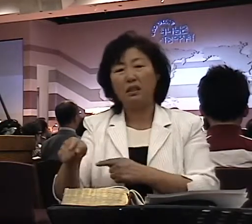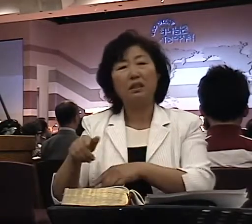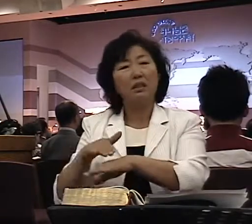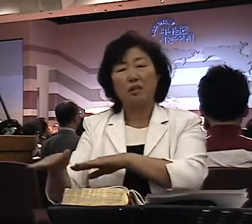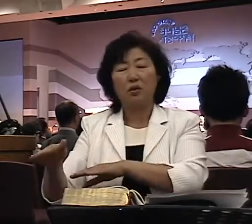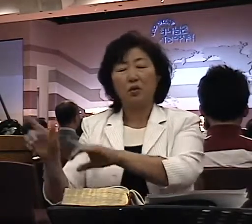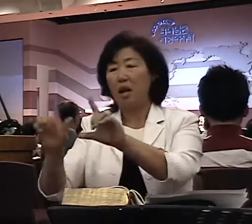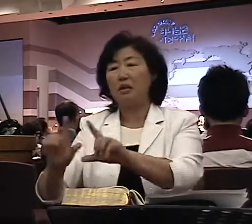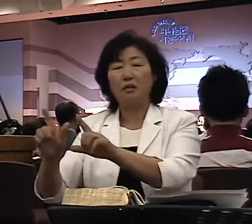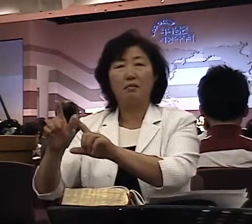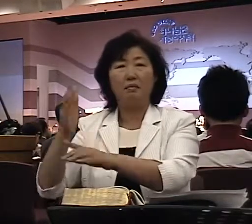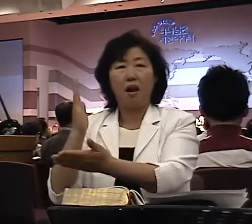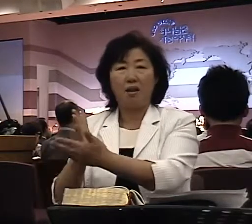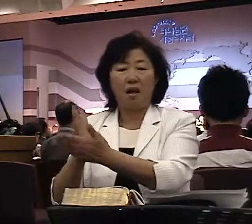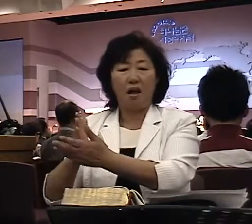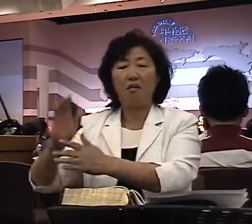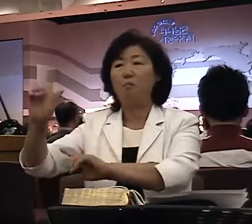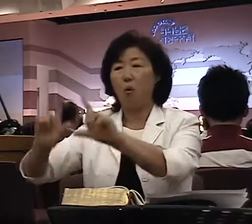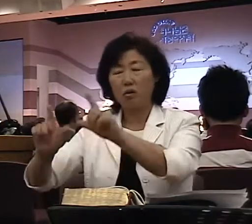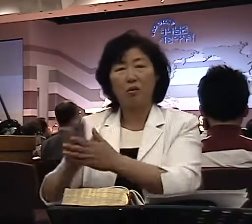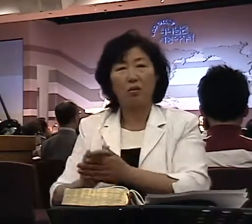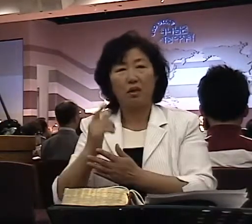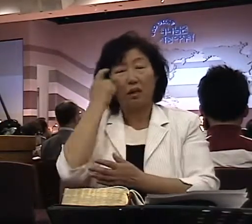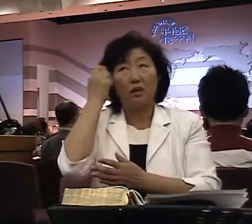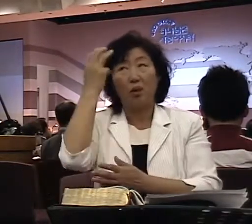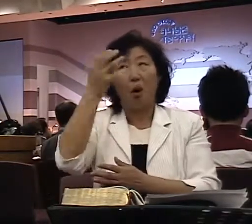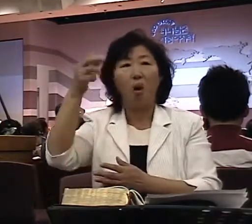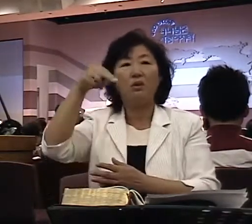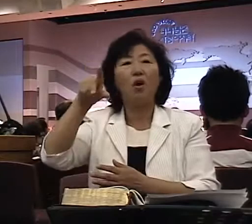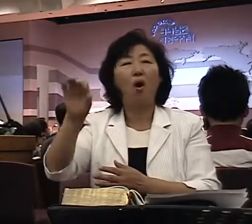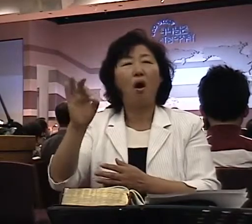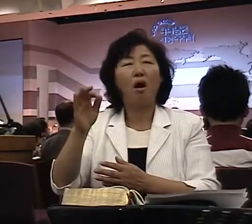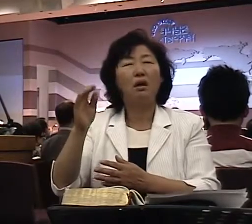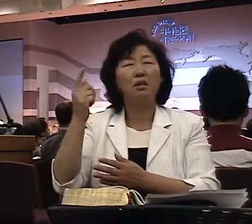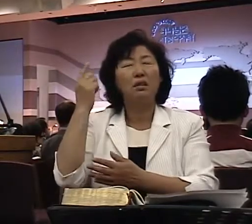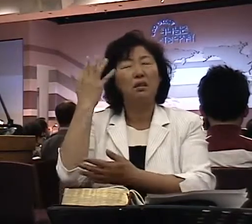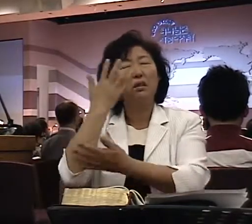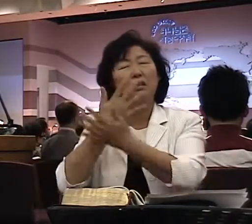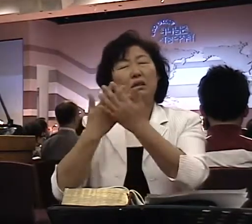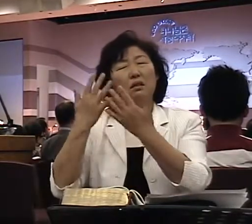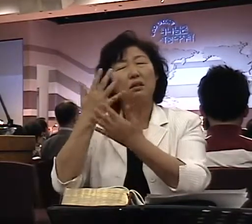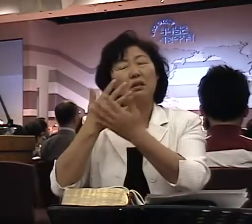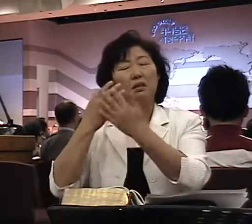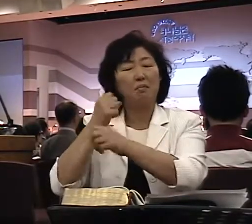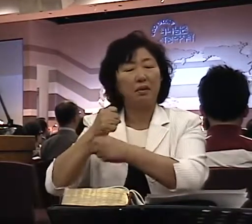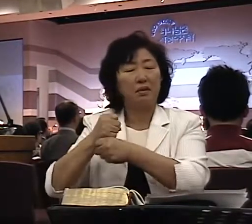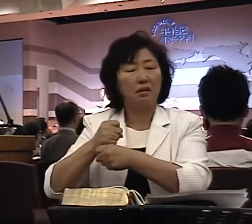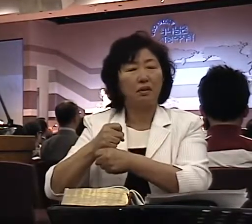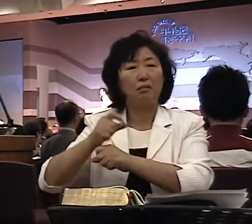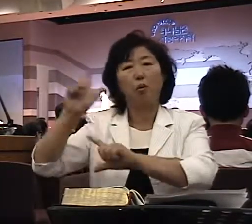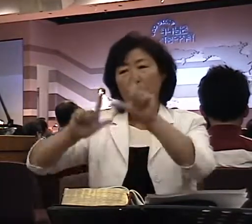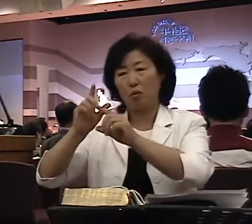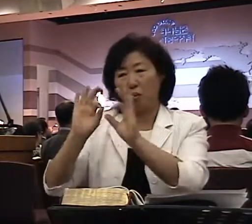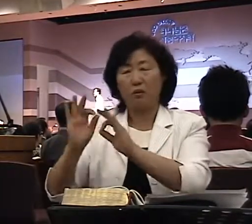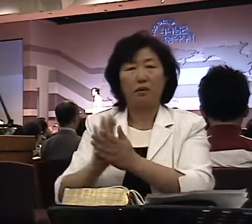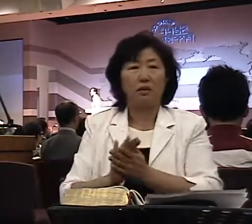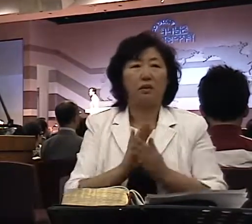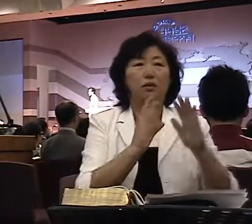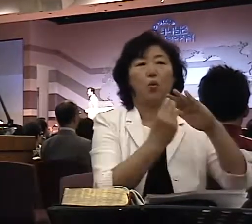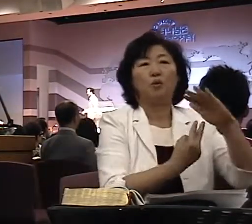이러한 모습으로 자꾸 우리의 영성을 희석시키려는 그러한 모습이 나옵니다. 요셉은 그러지